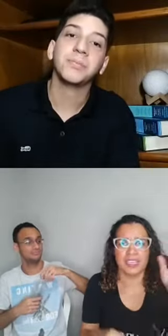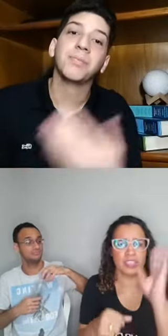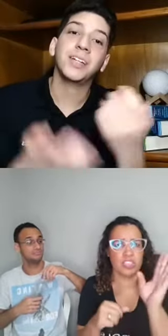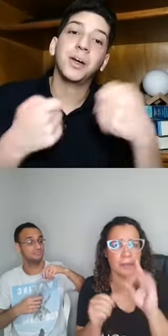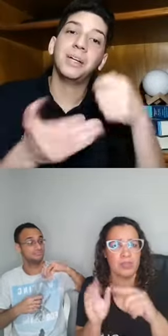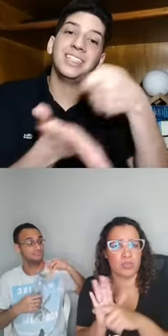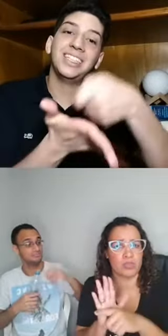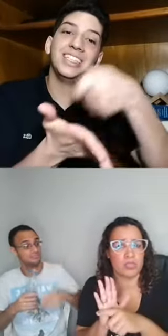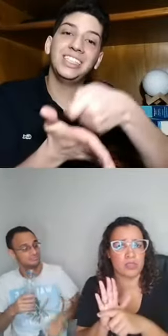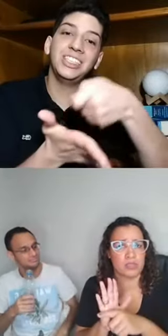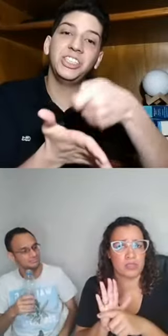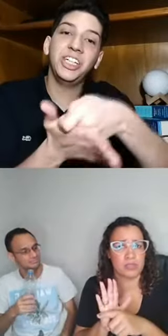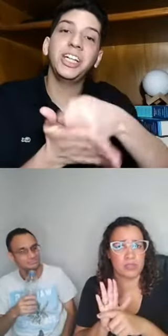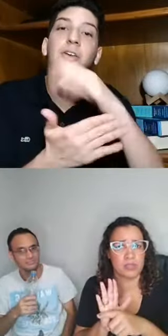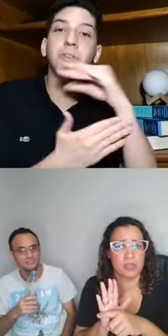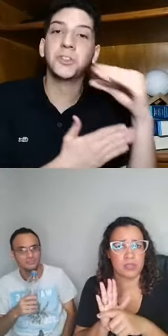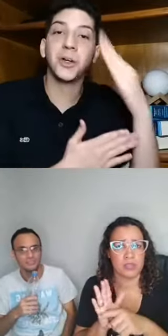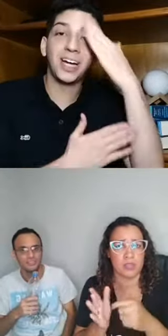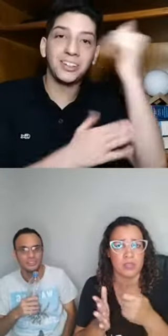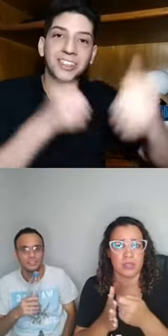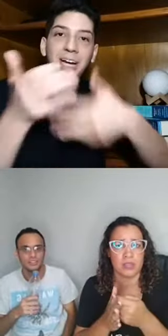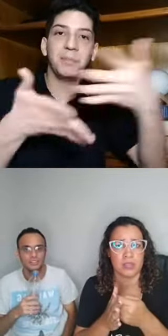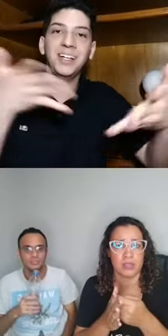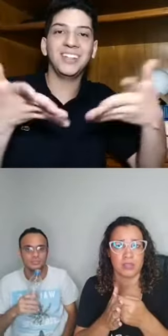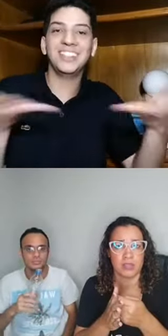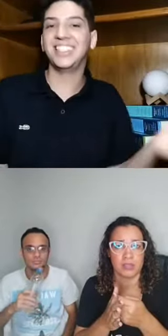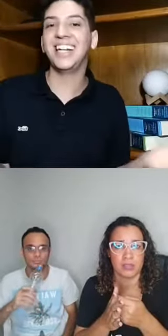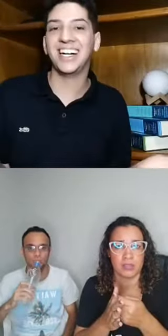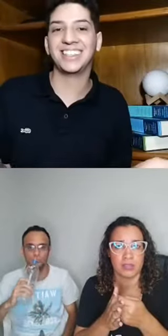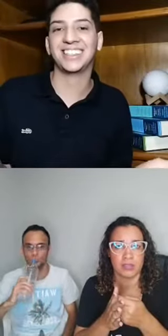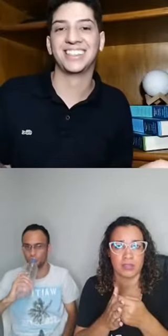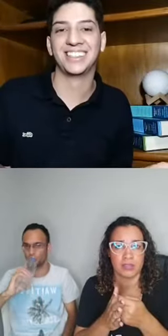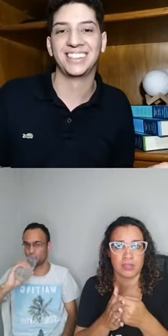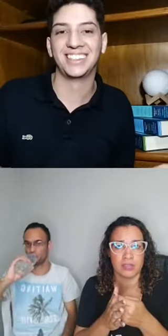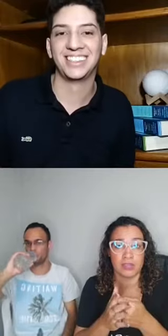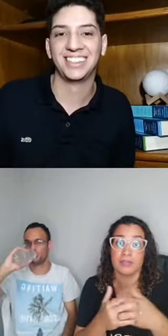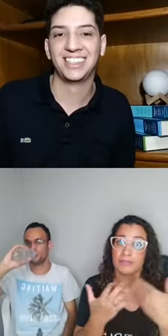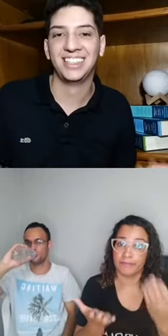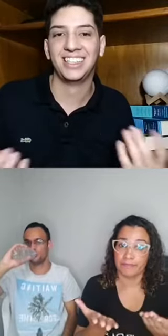Não entendi a Então precisa pergunta. exigir que o funcionário saiba a língua de sinais.